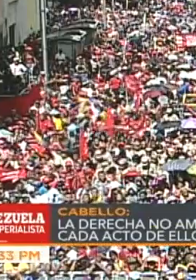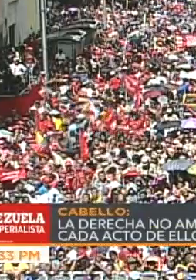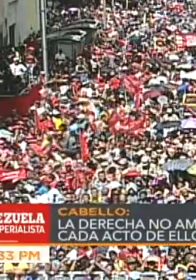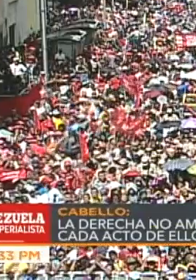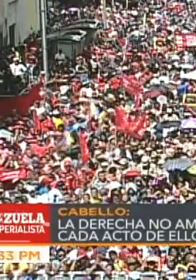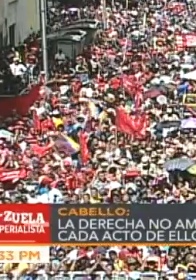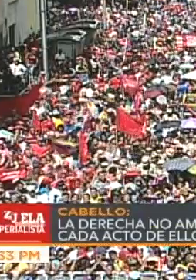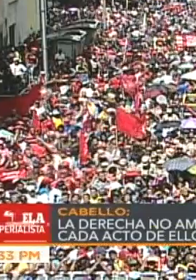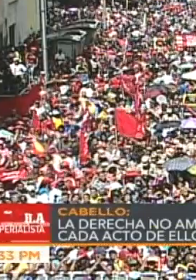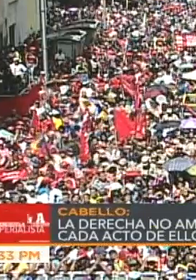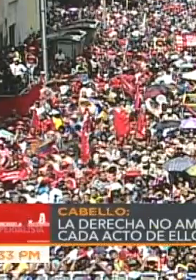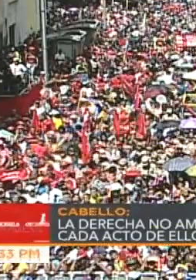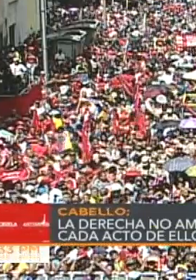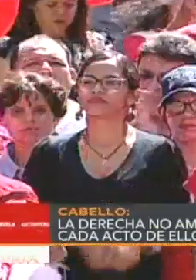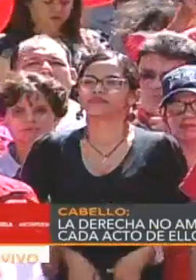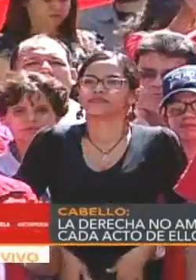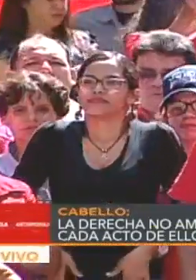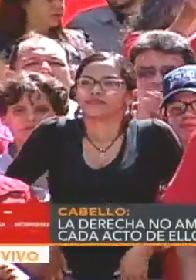¿Por qué?